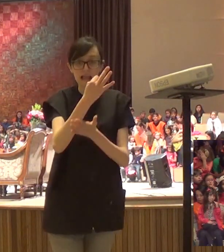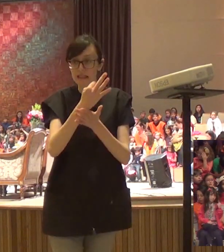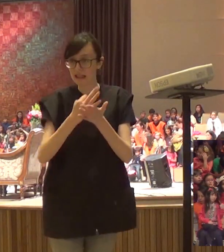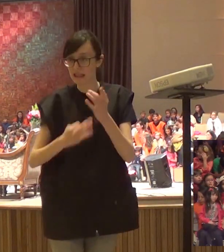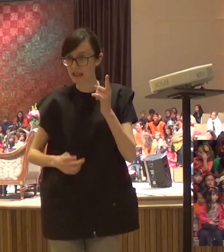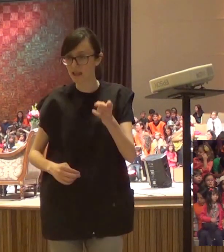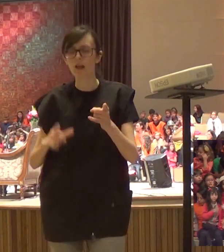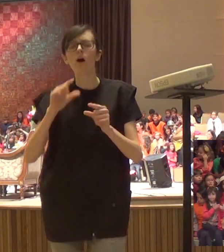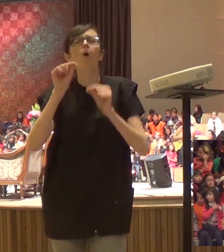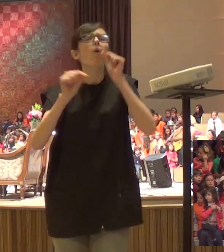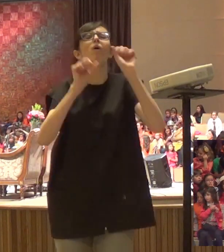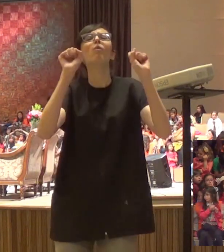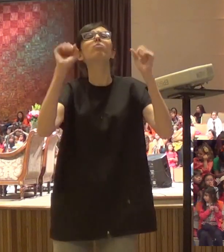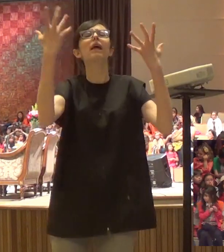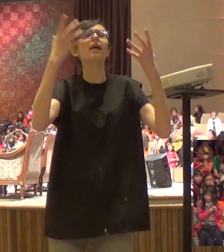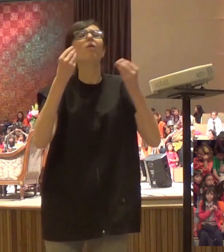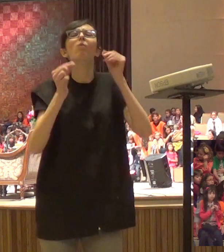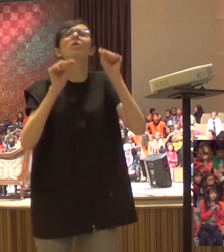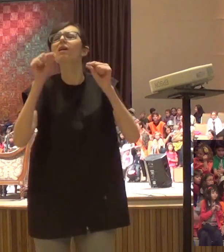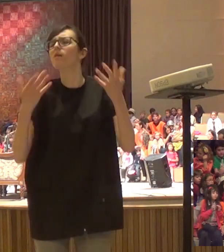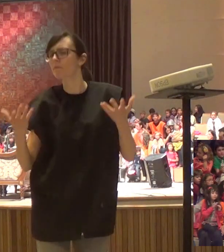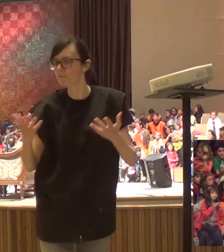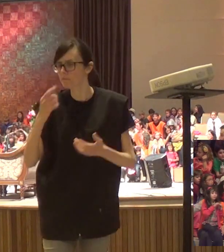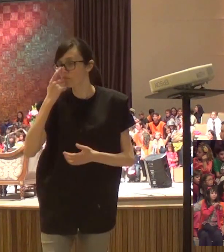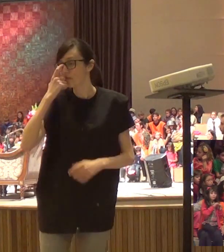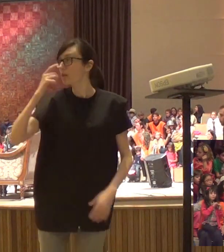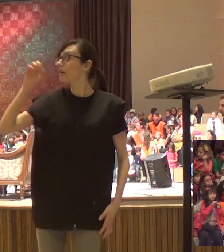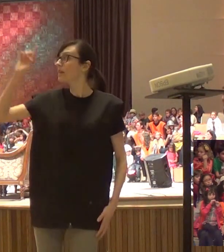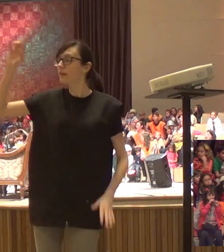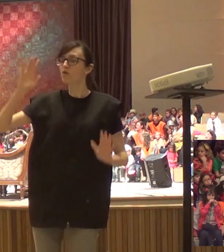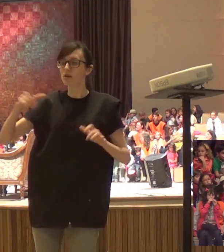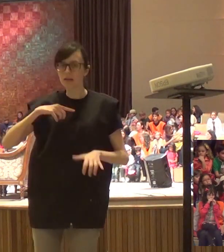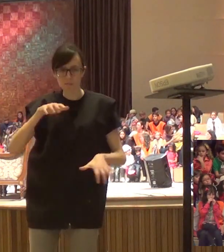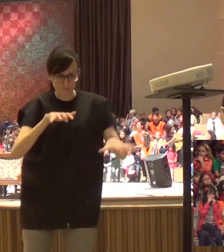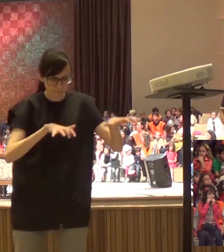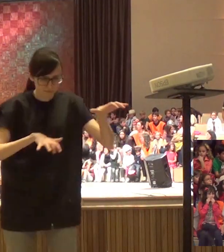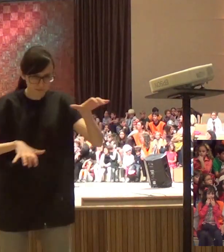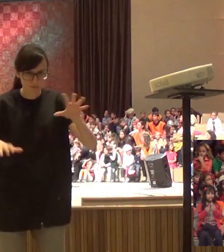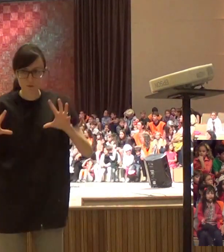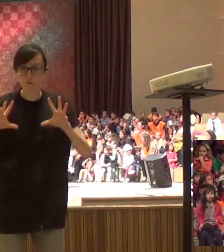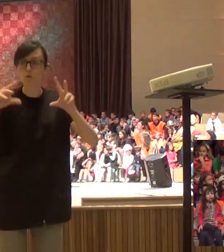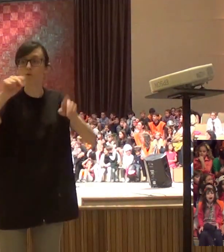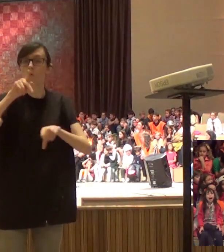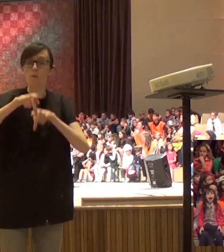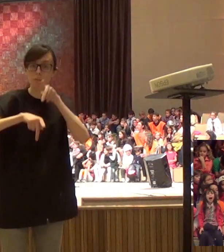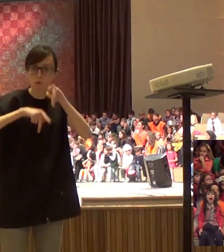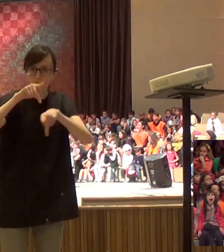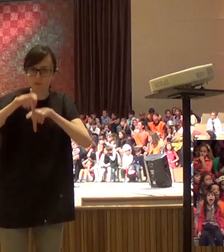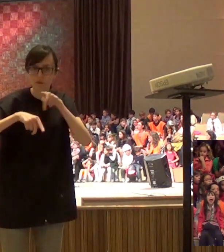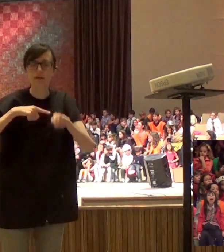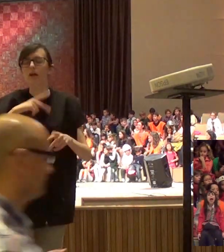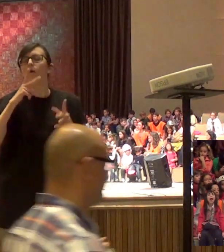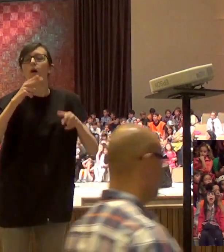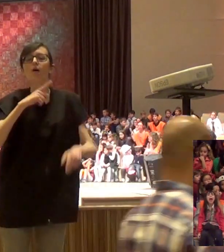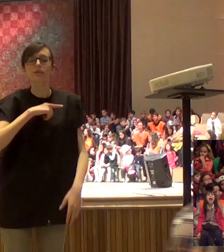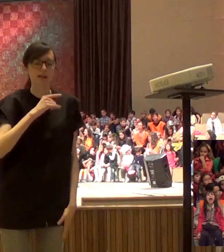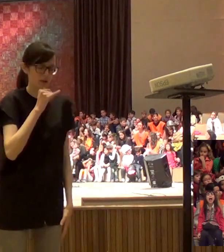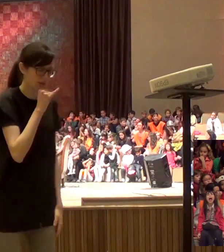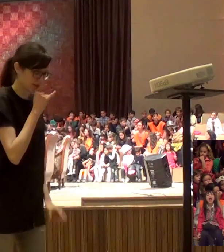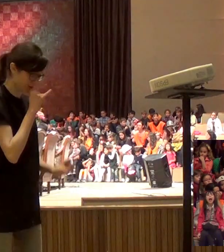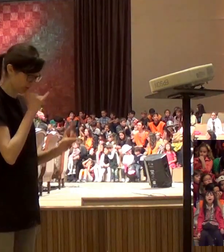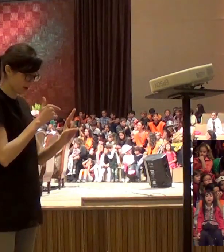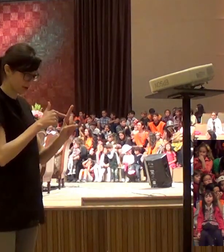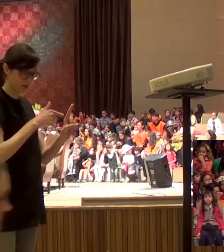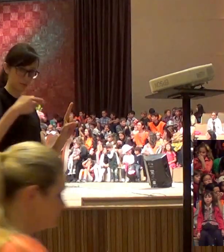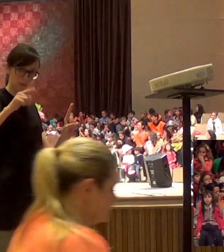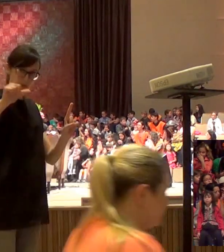texto. Esse texto, o contexto dele, o que está acontecendo aqui? Deus está preparando o seu povo com